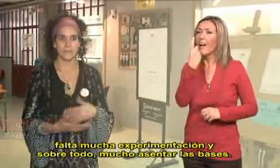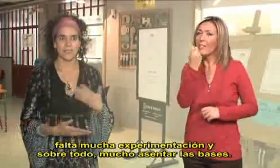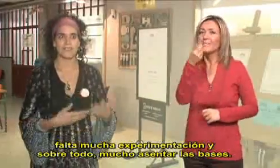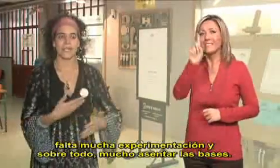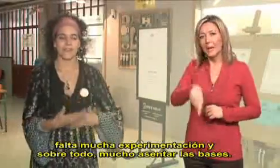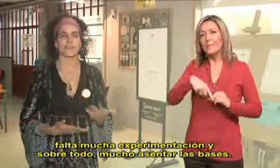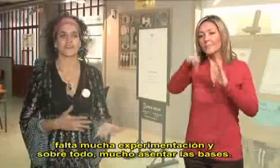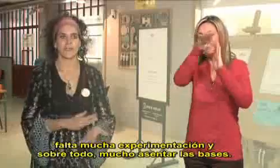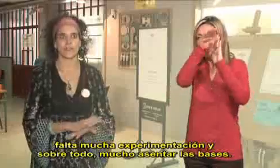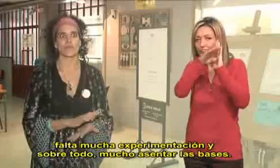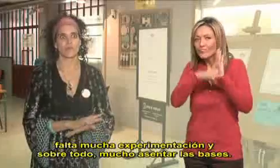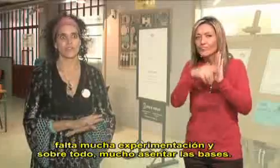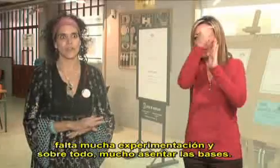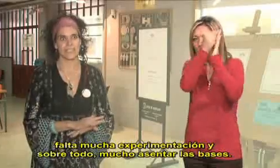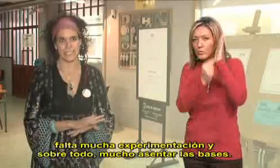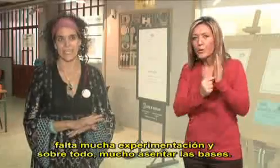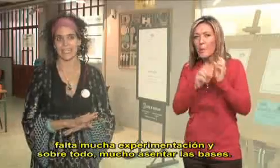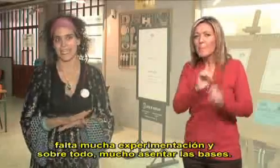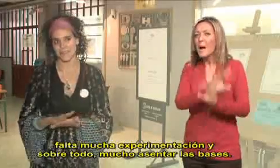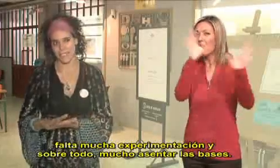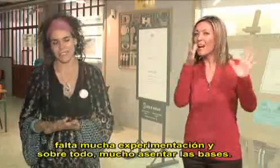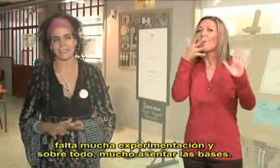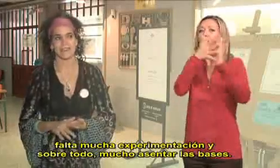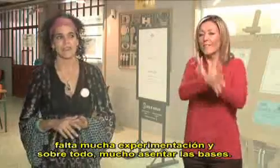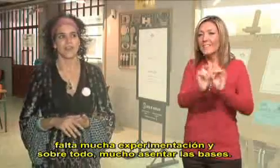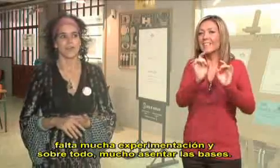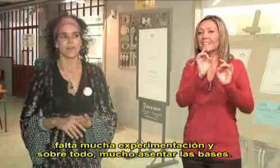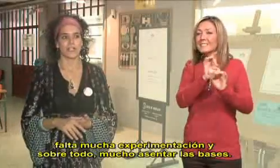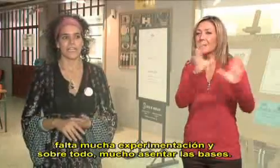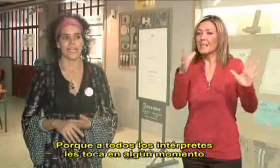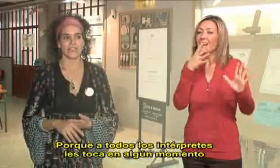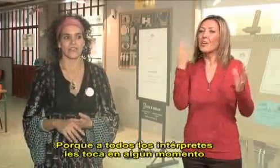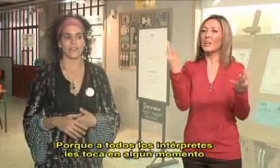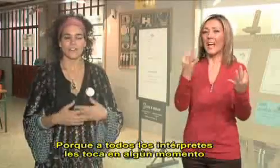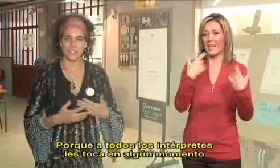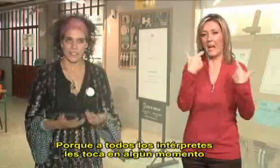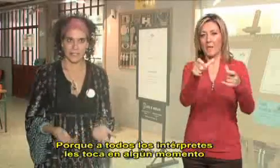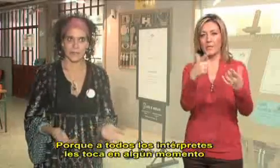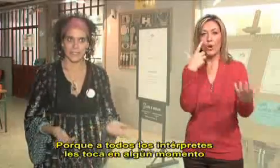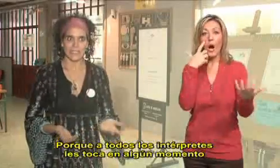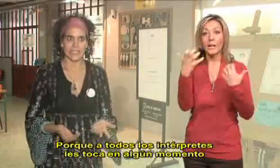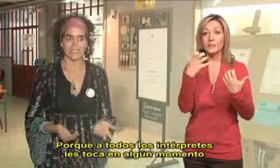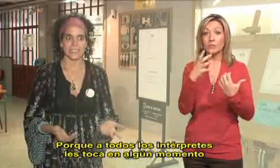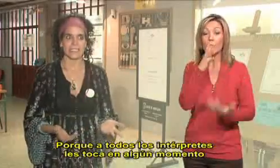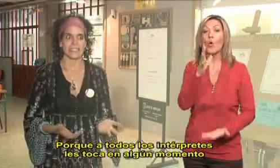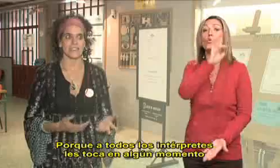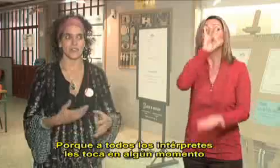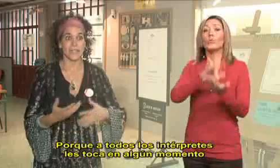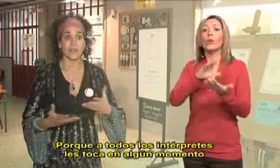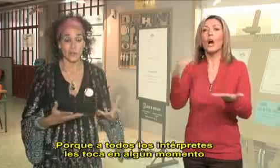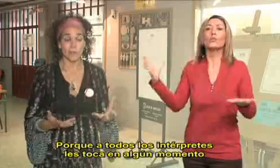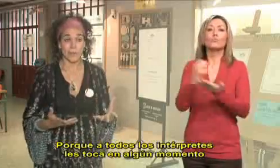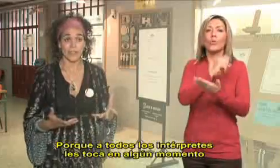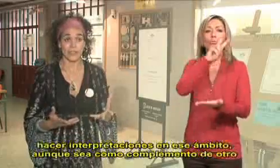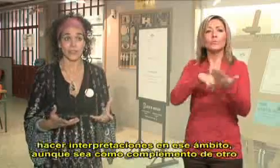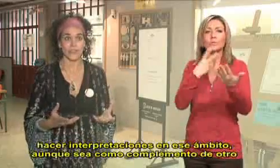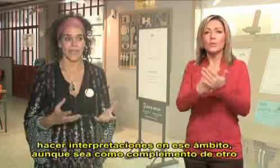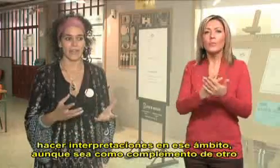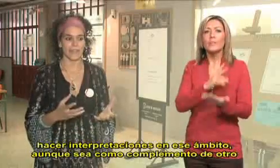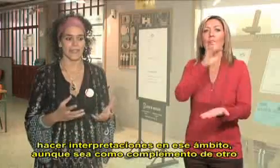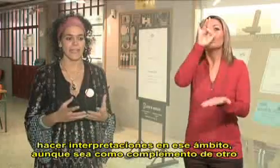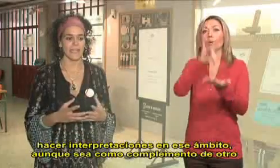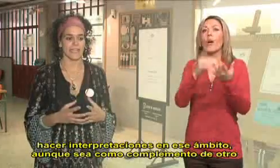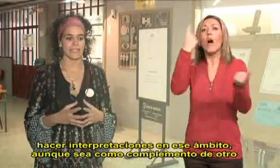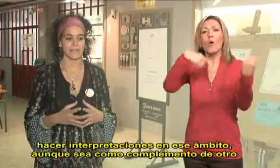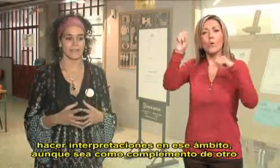mucha experimentación y sobre todo mucho asentar las bases, porque a todos los intérpretes les toca en algún momento